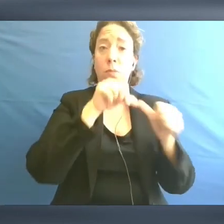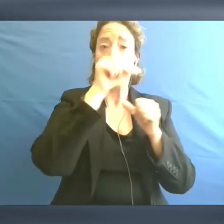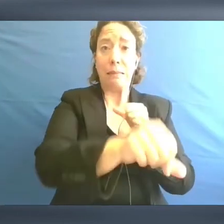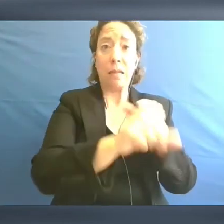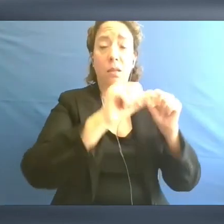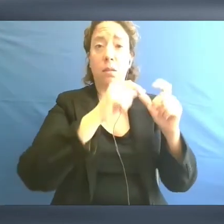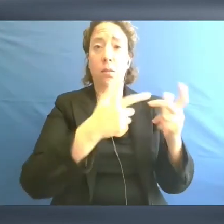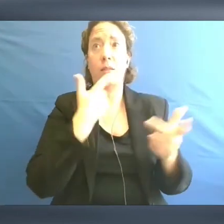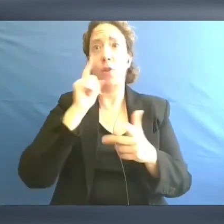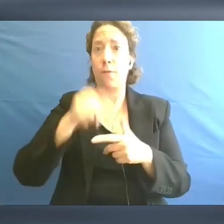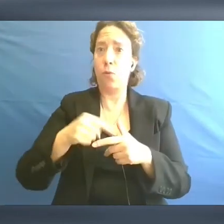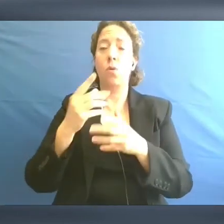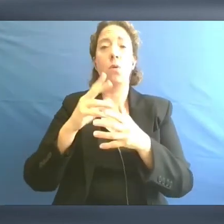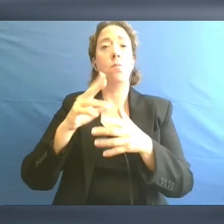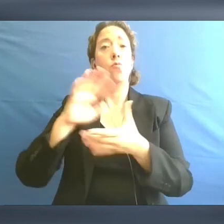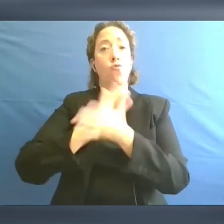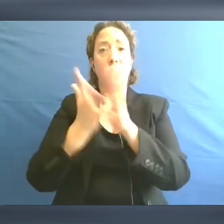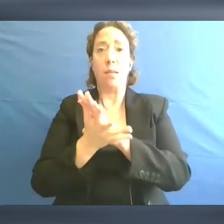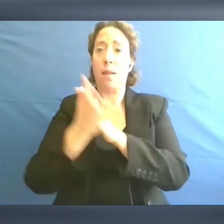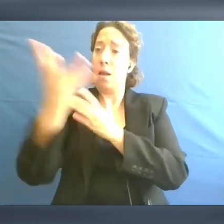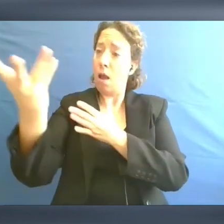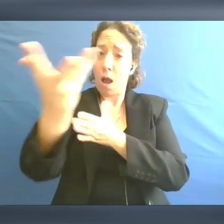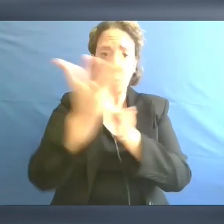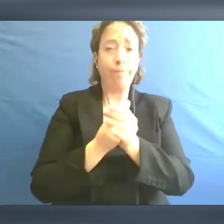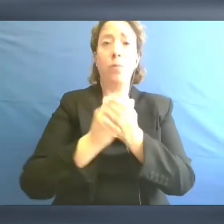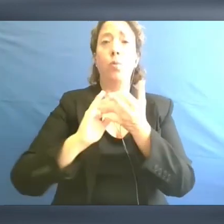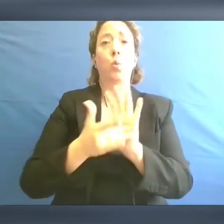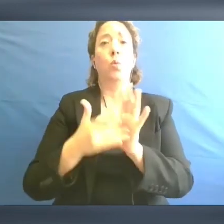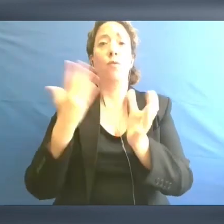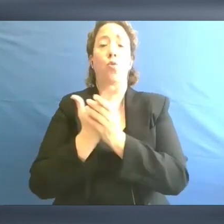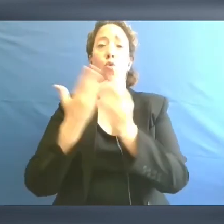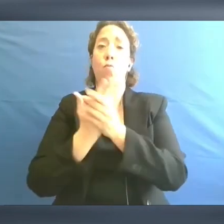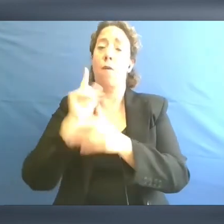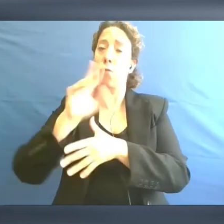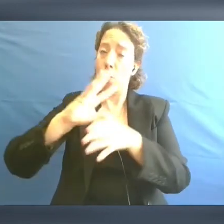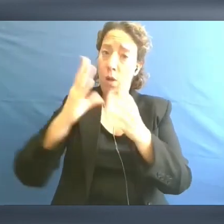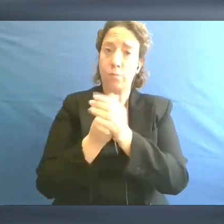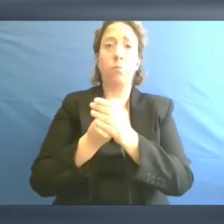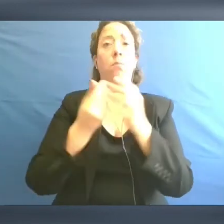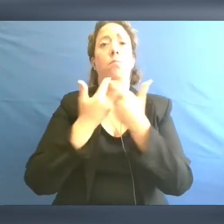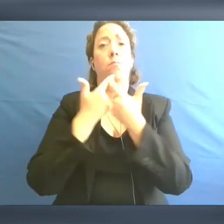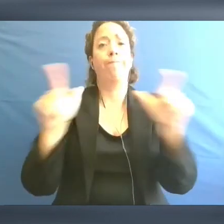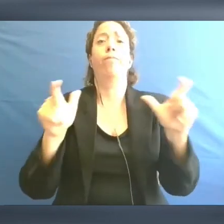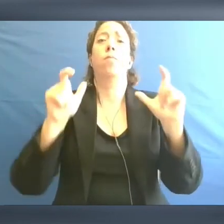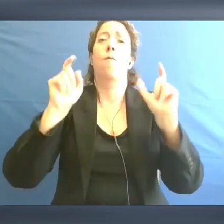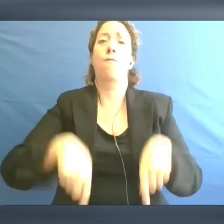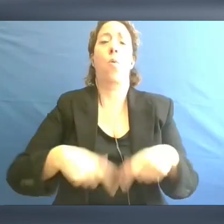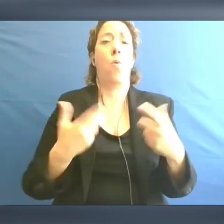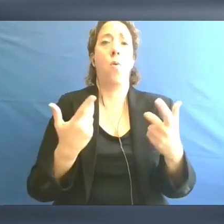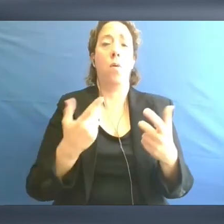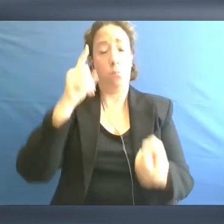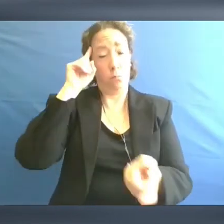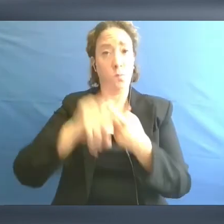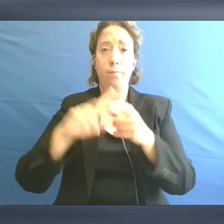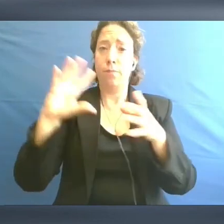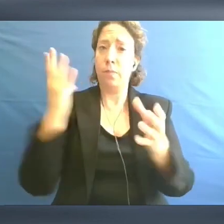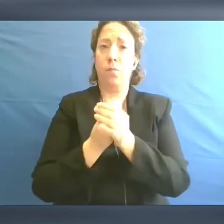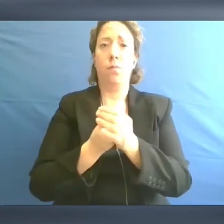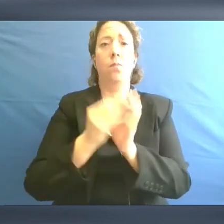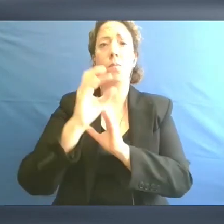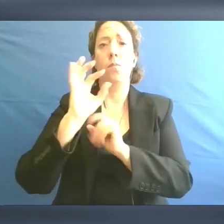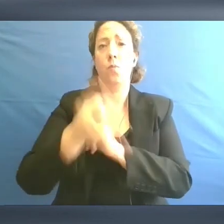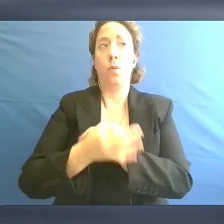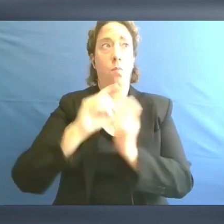numériquement inclusive, c'est-à-dire que les documents doivent être accessibles. C'est juste un besoin d'inclusivité et finalement de